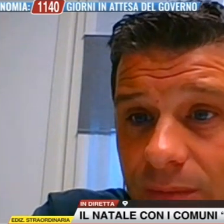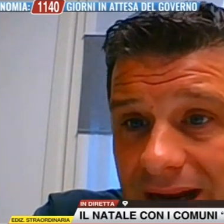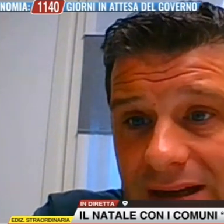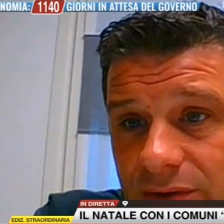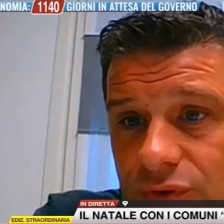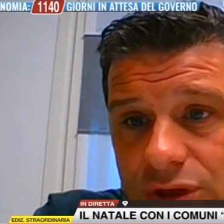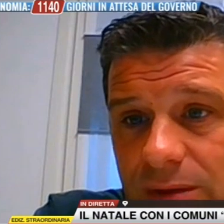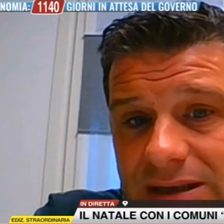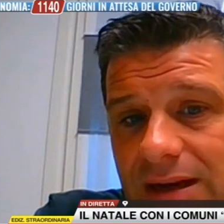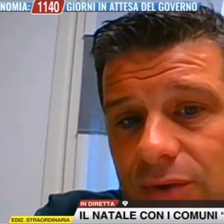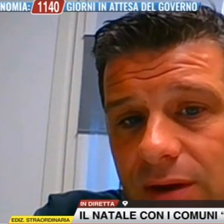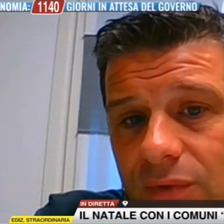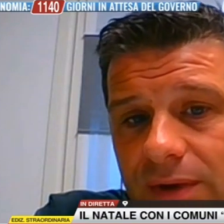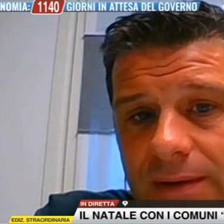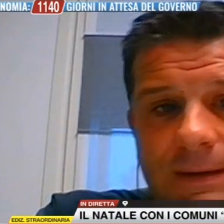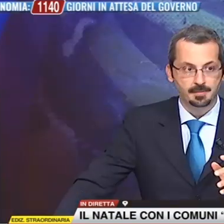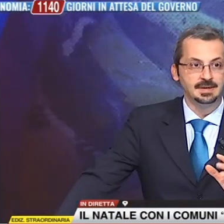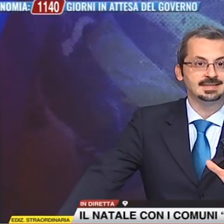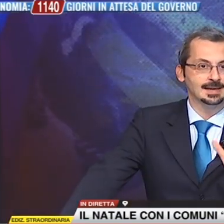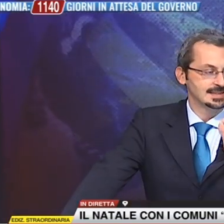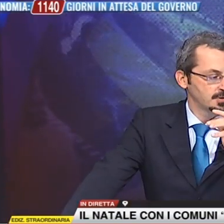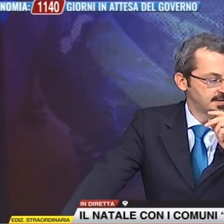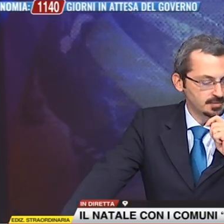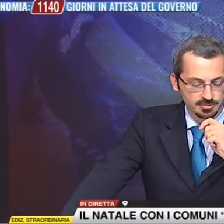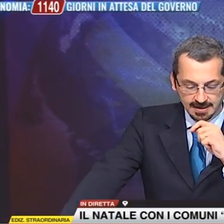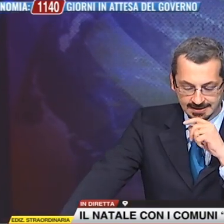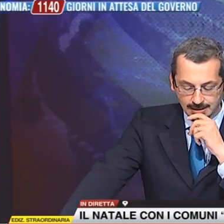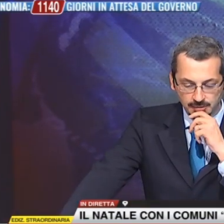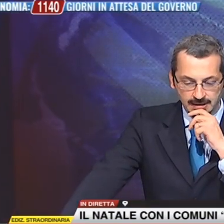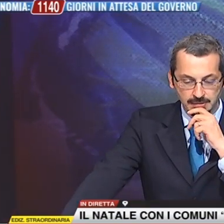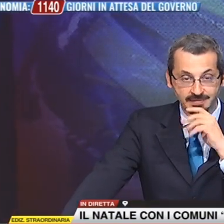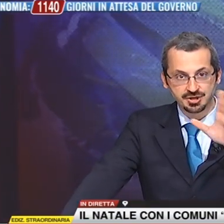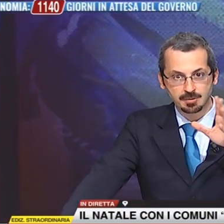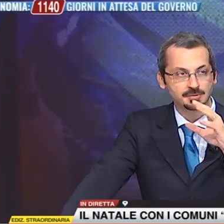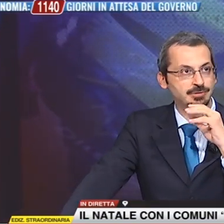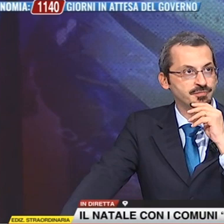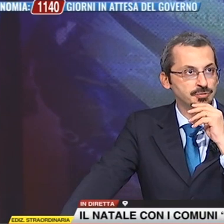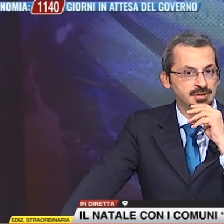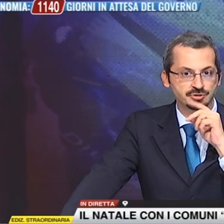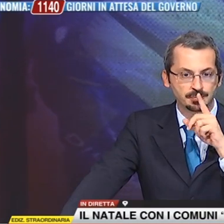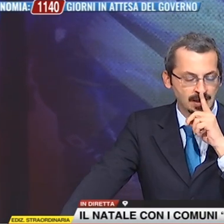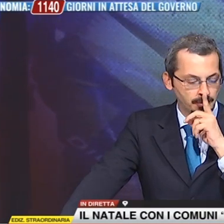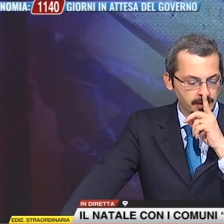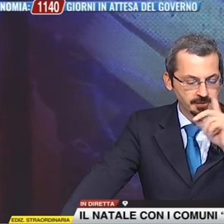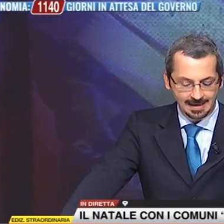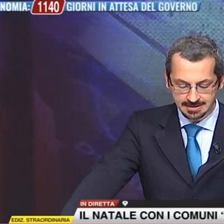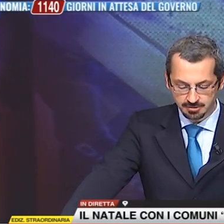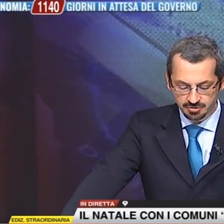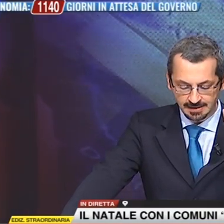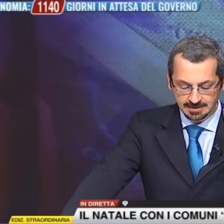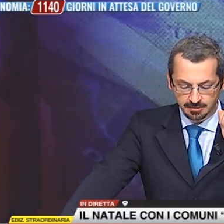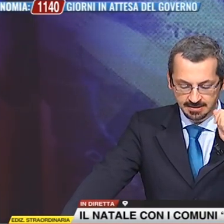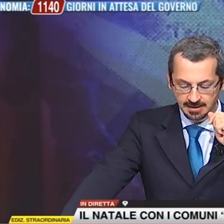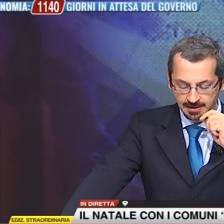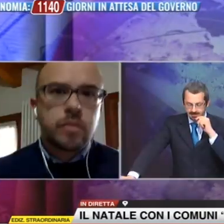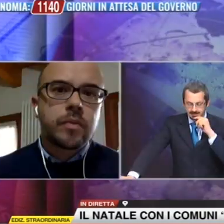molto male se non riusciamo ad abbassare ora la curva. Poi chissà, poi vedremo cosa accadrà con il vaccino, questo è un altro fronte, non c'è più tempo. Allora io ringrazio